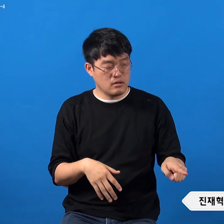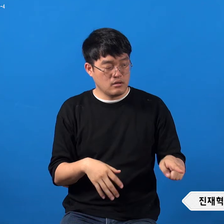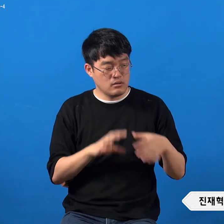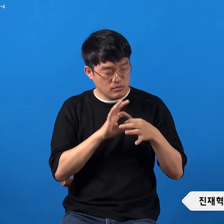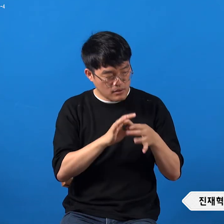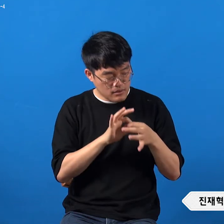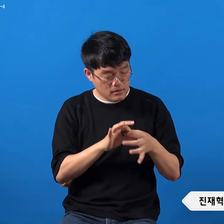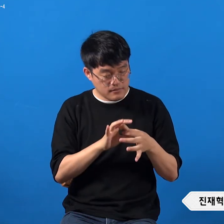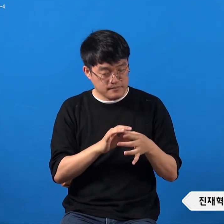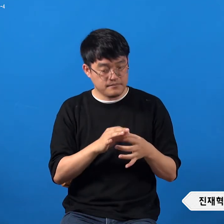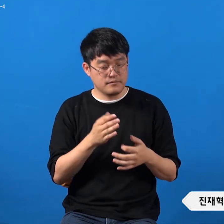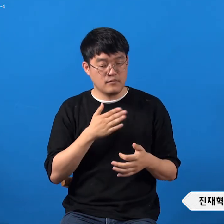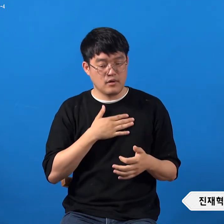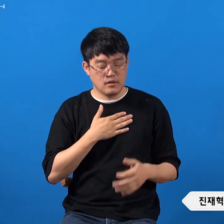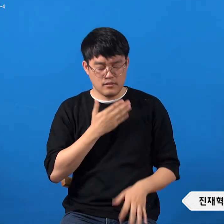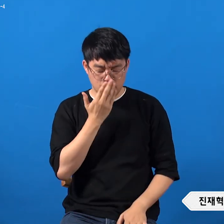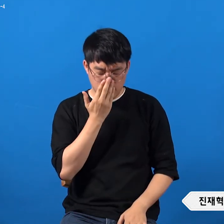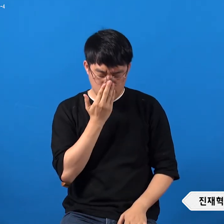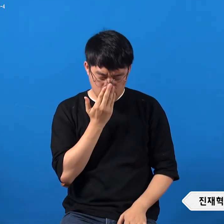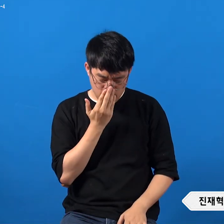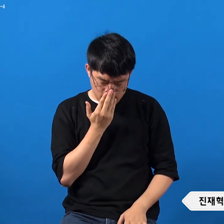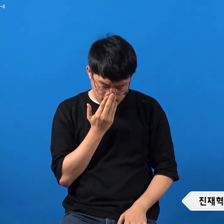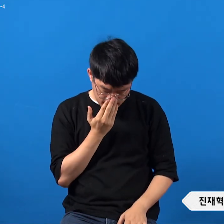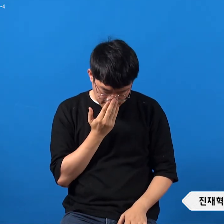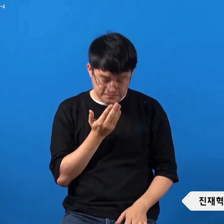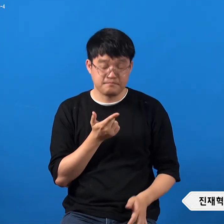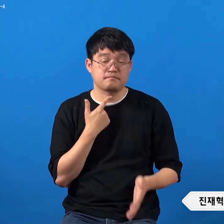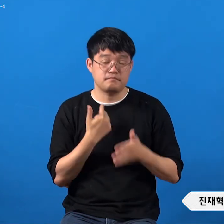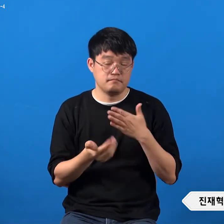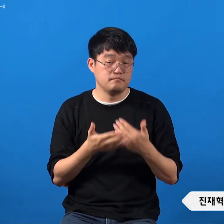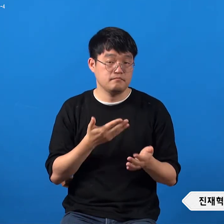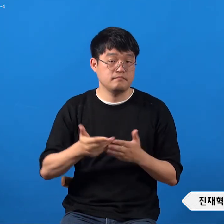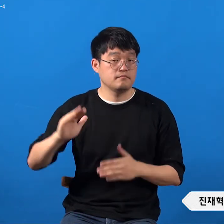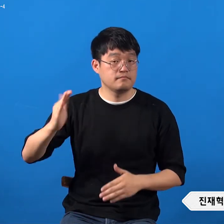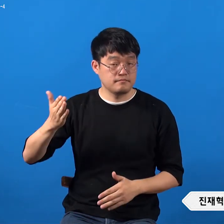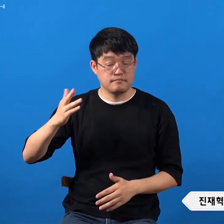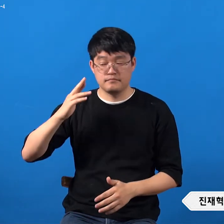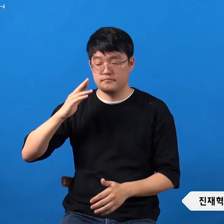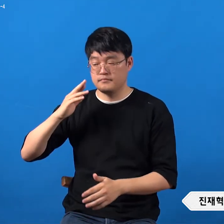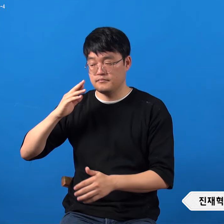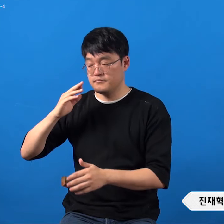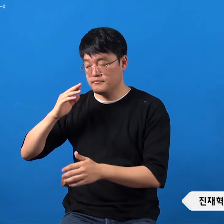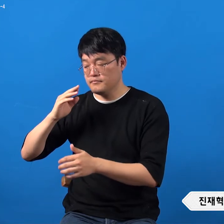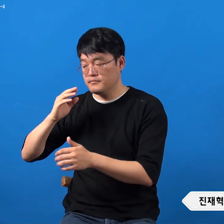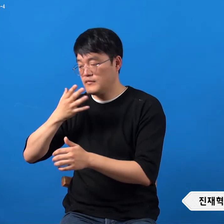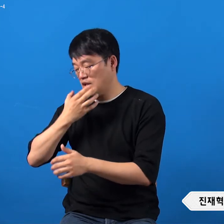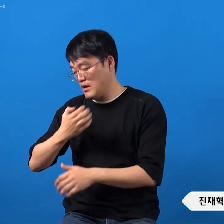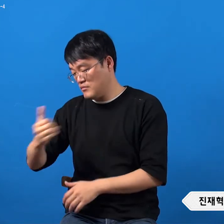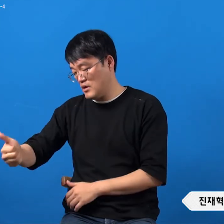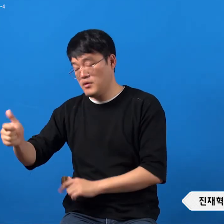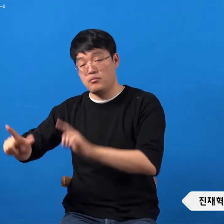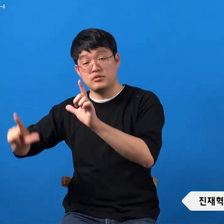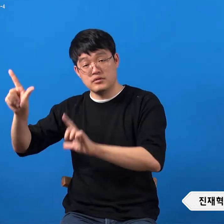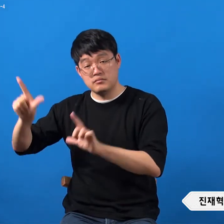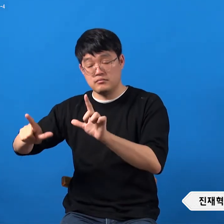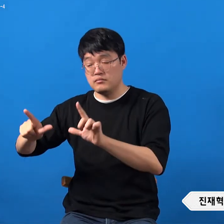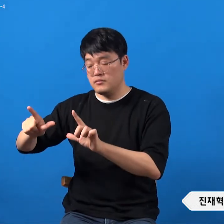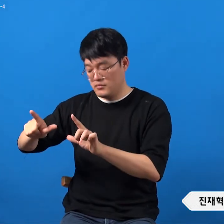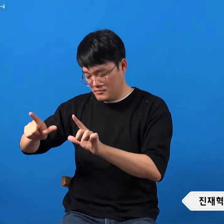가운데 한없이 낮아지던 아브라함의 자신의 모습. 하나님, 이게